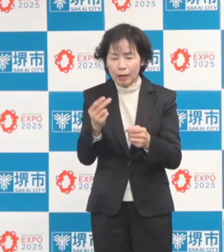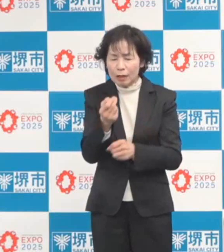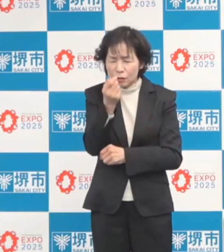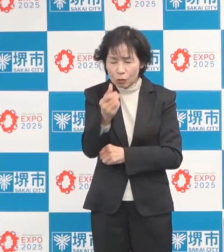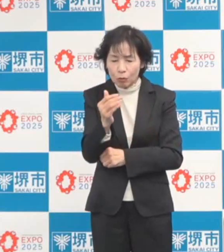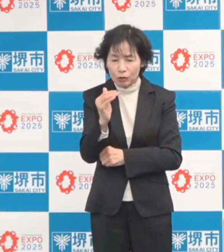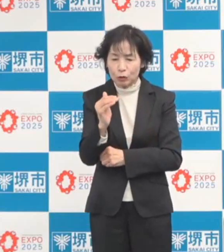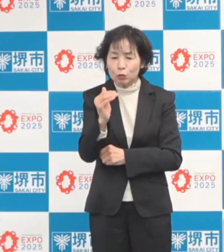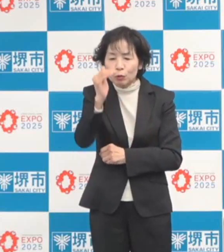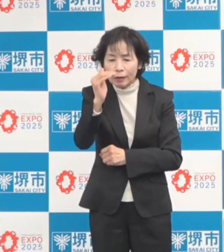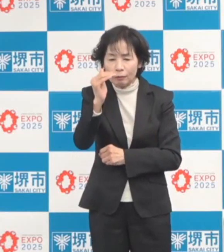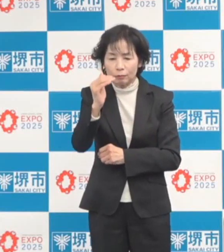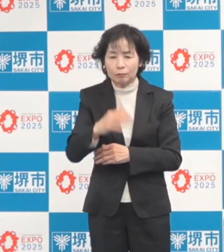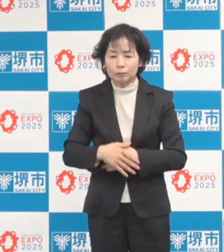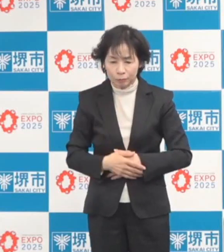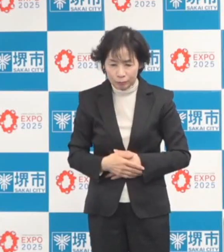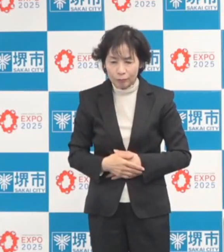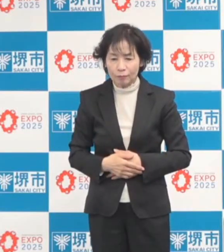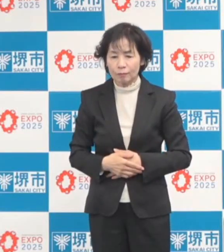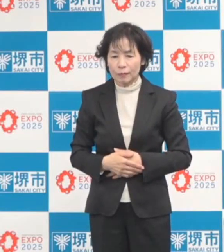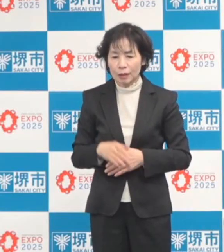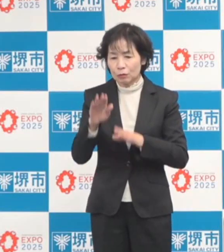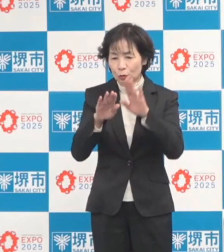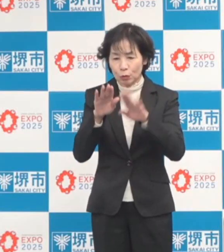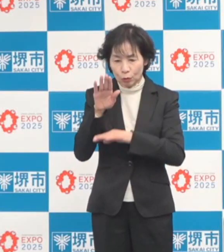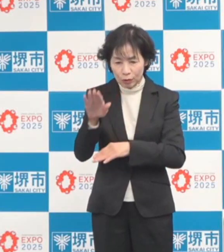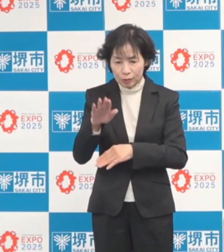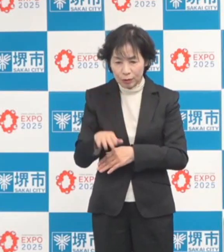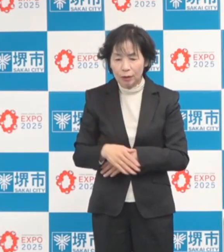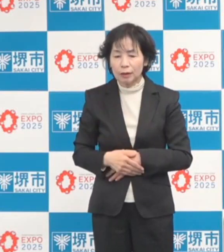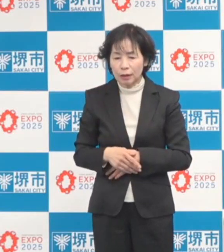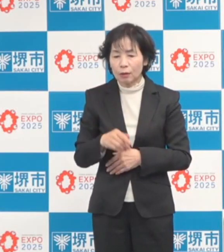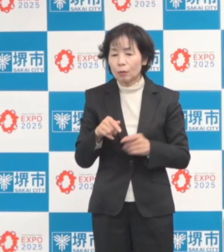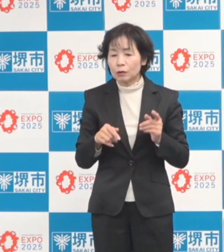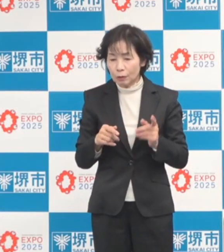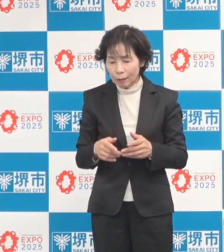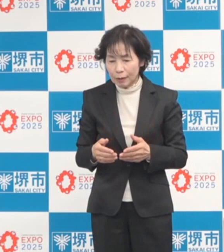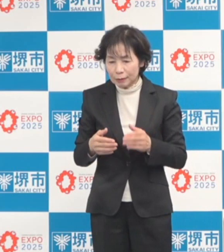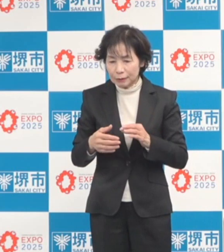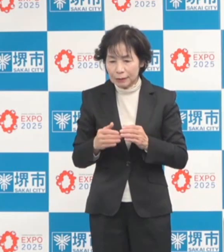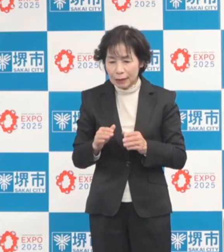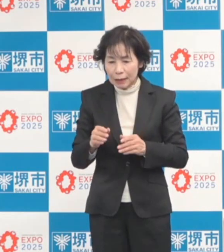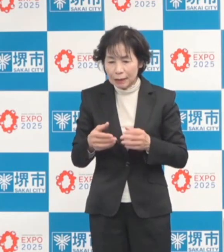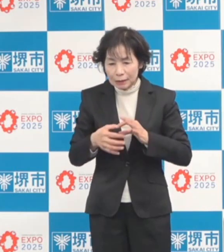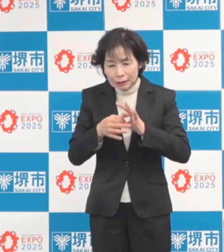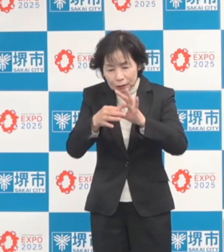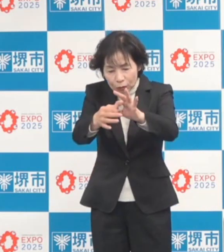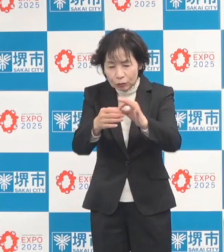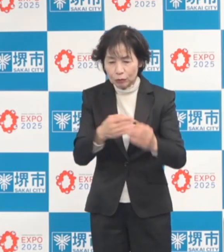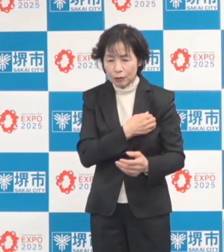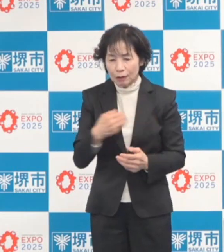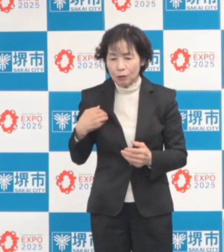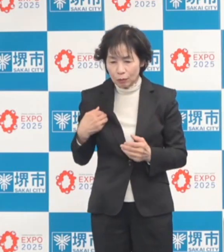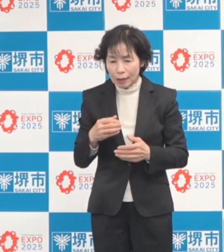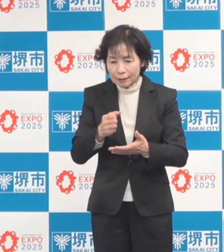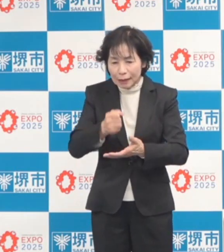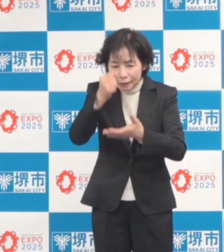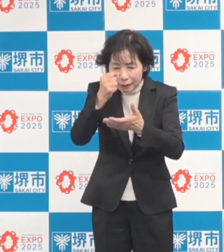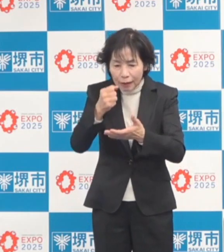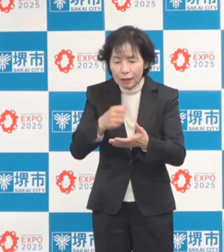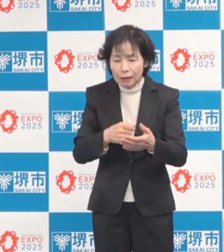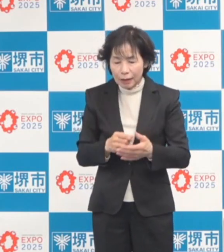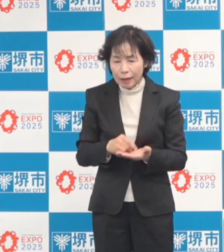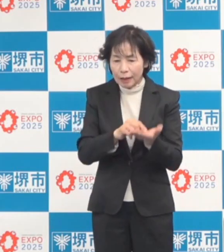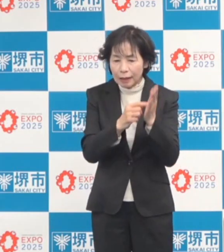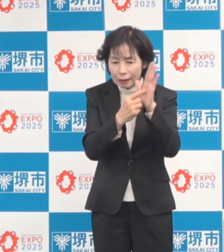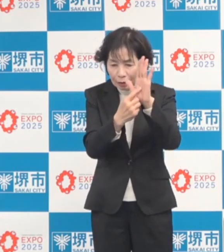ているという状況です。こちらはすでにお伝えをしています持続可能な財政運営に向けた取り組みで掲げる